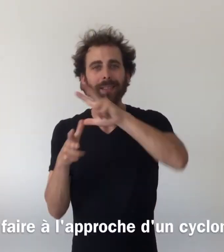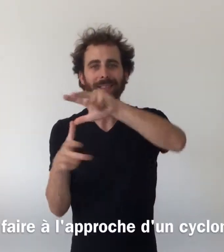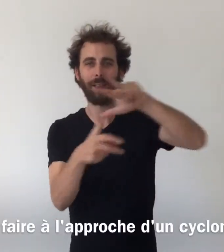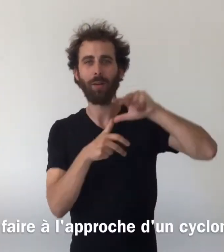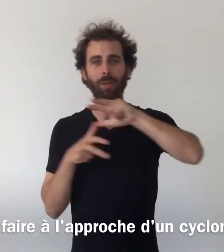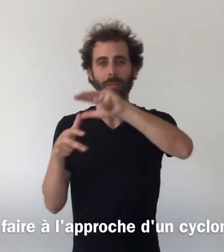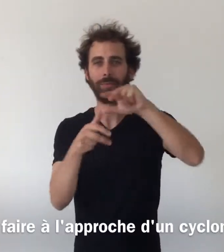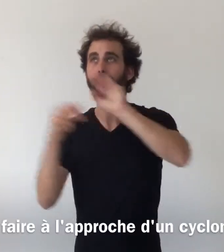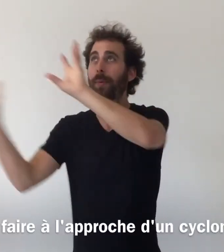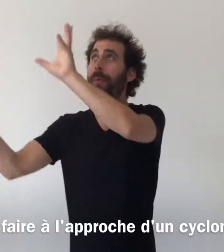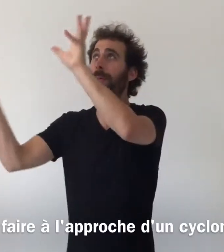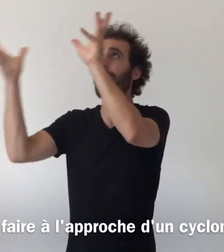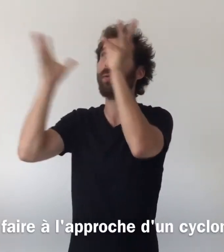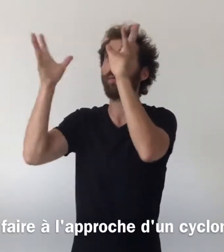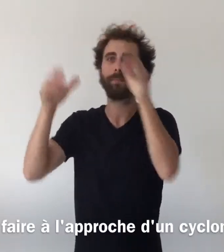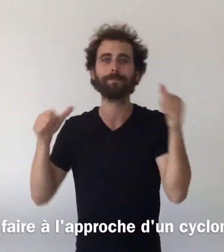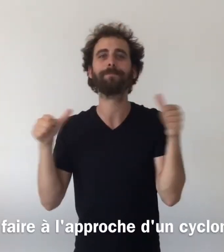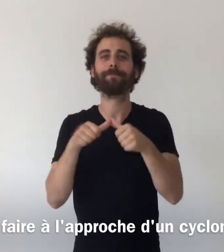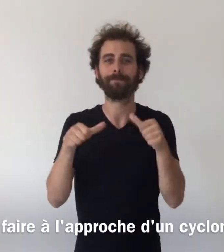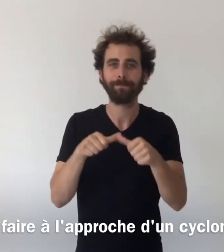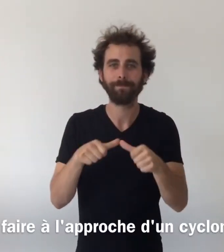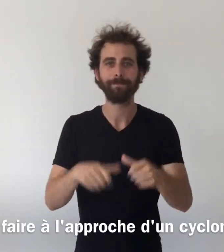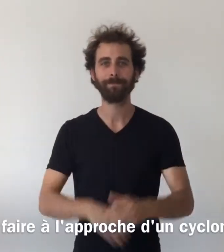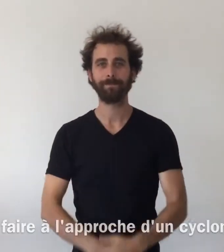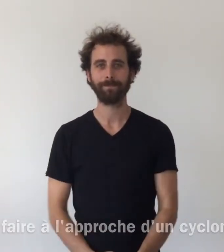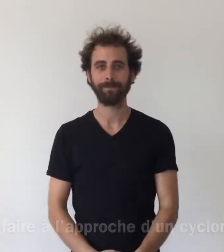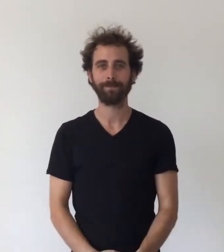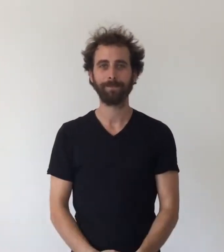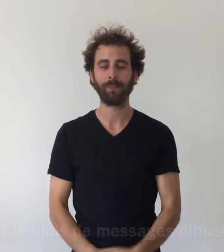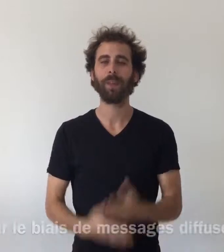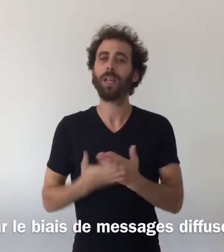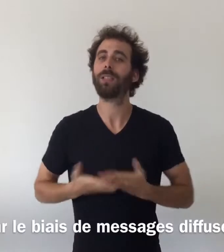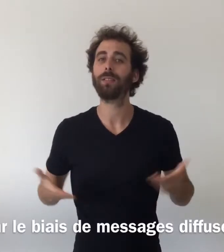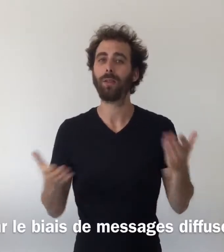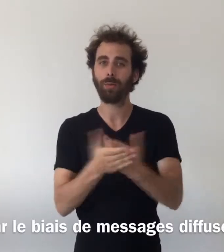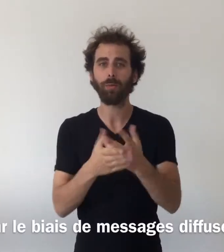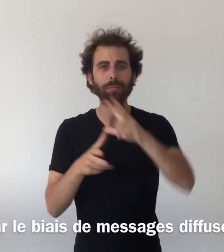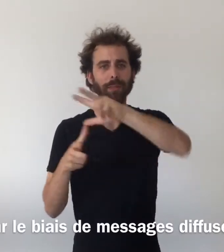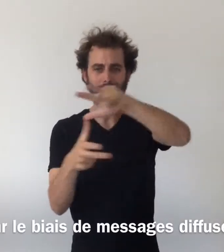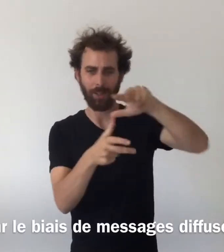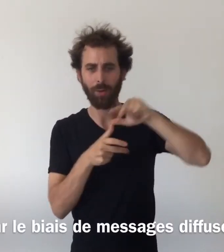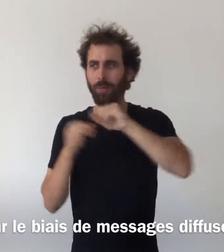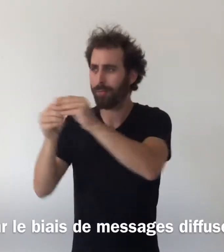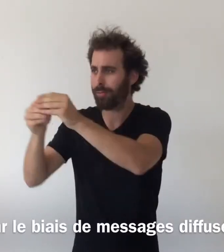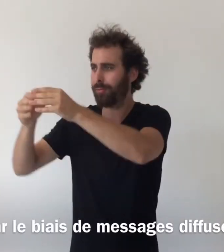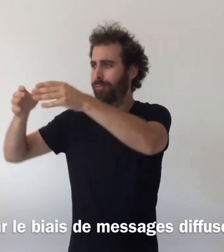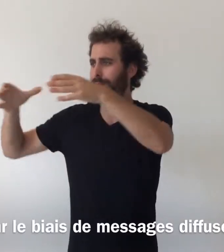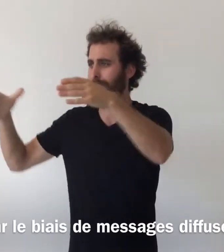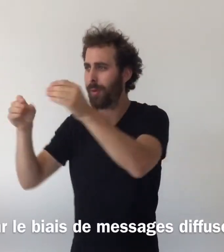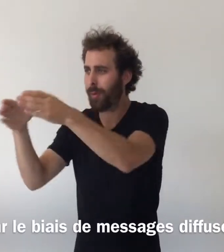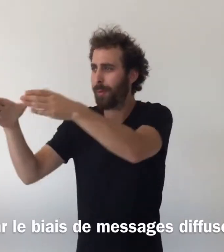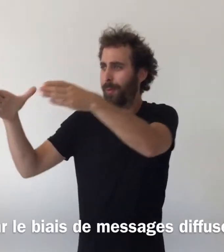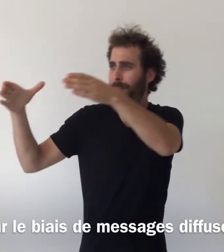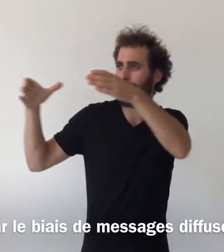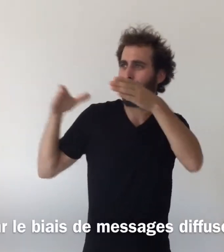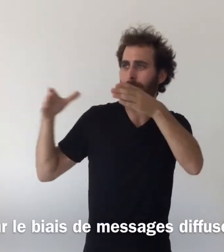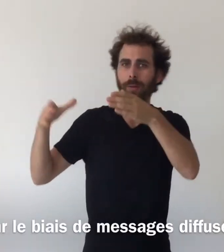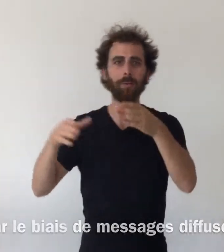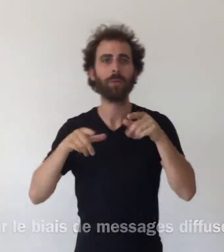En cas d'alerte cyclonique en Nouvelle-Calédonie, le gouvernement alerte ses concitoyens par le biais de